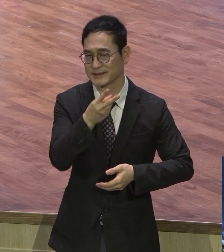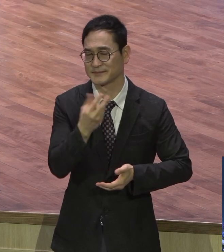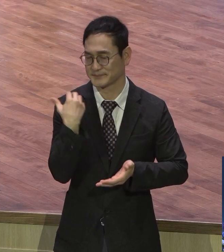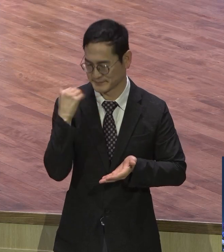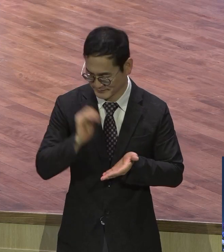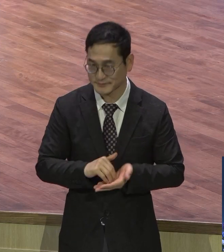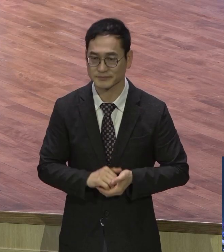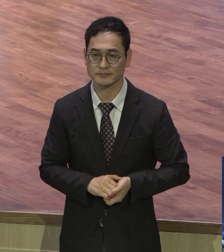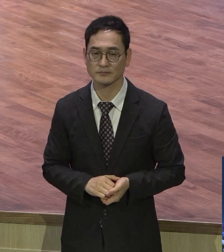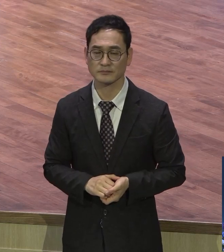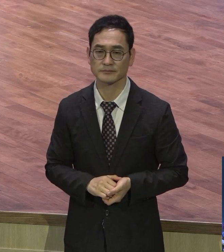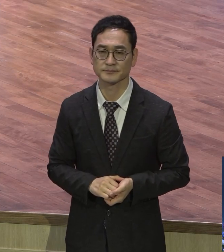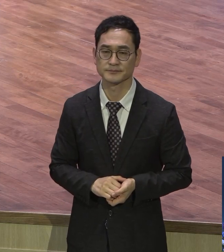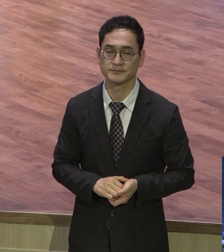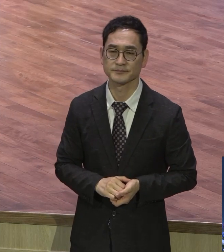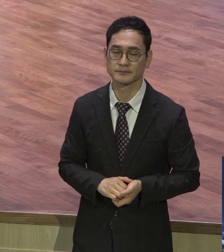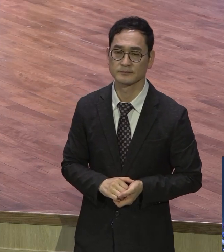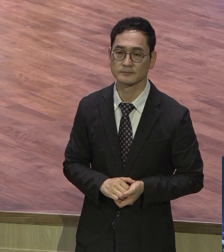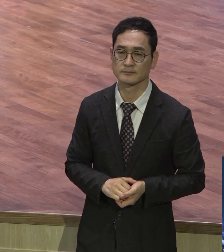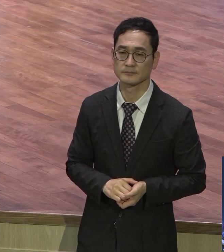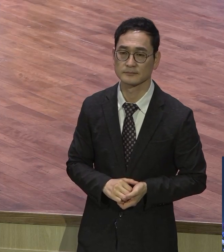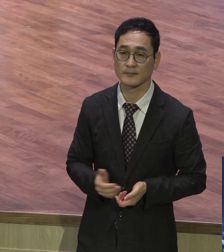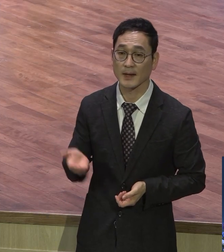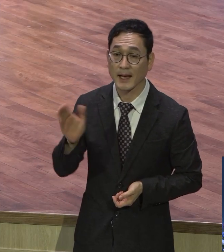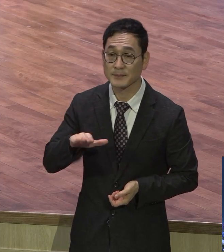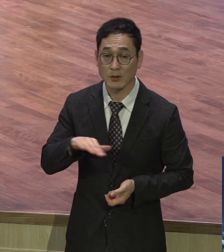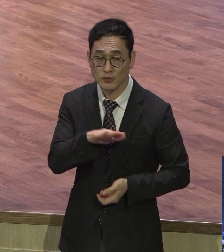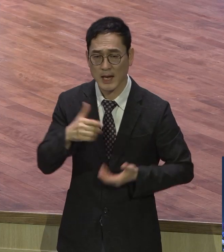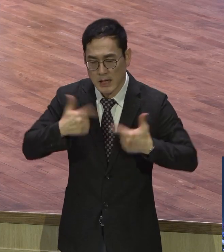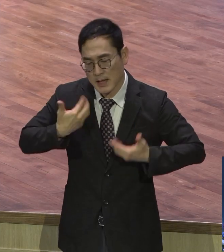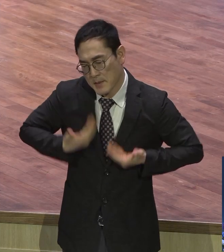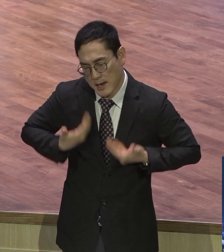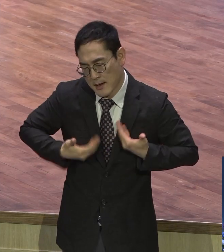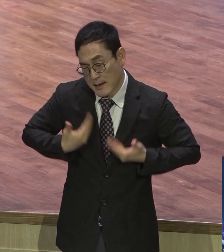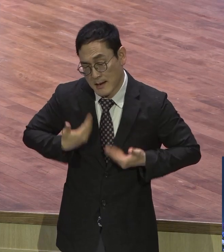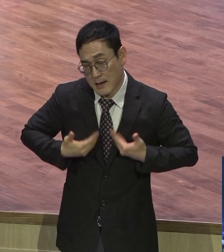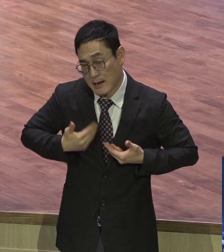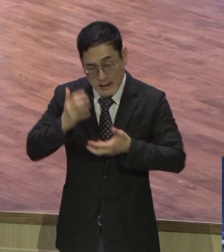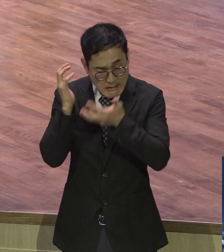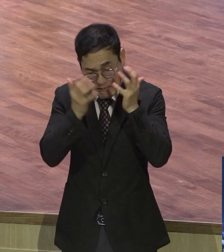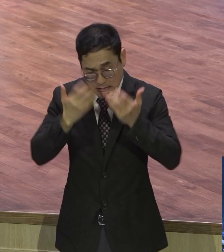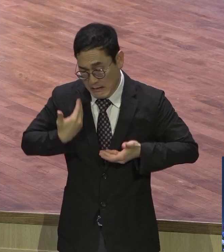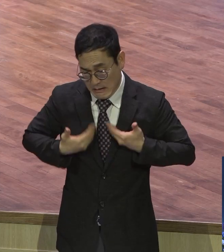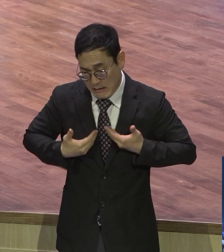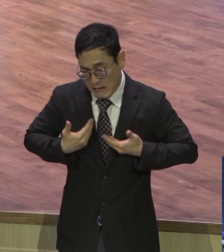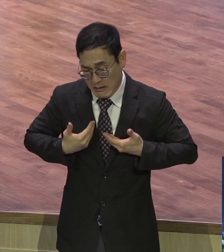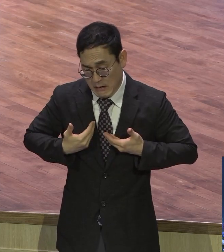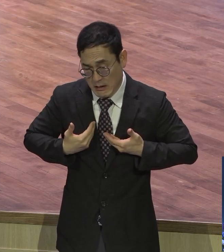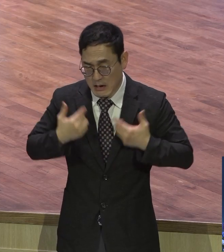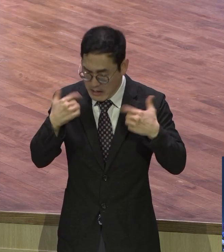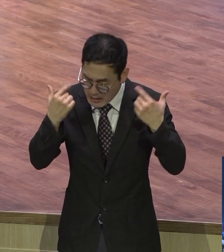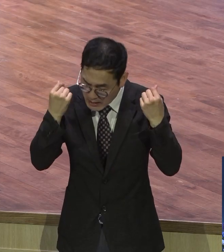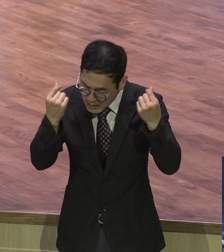잠시 멈춤이란 시간을 가지는 것도 중요하다. 잠시 멈춤.